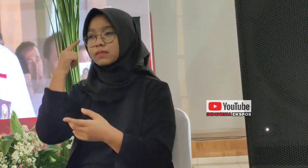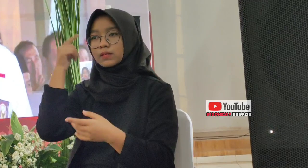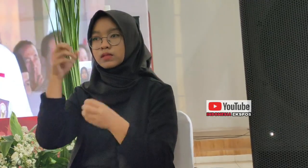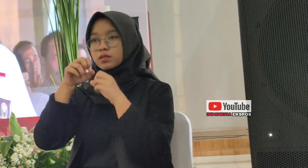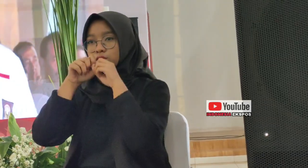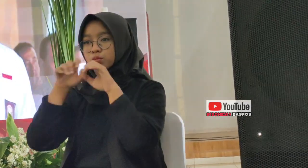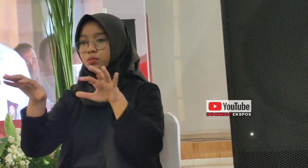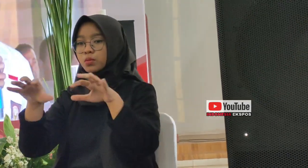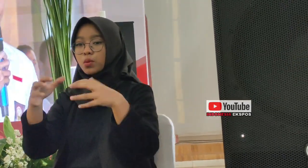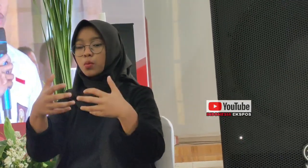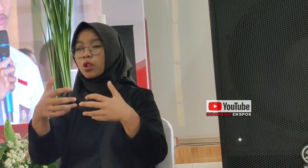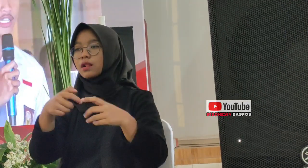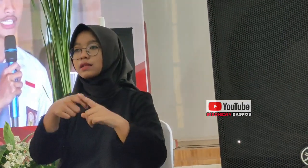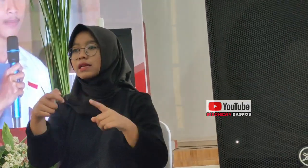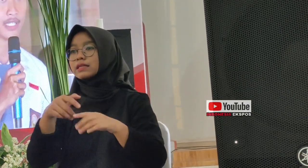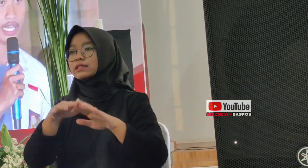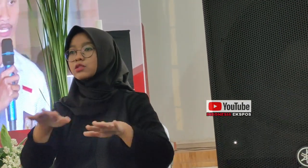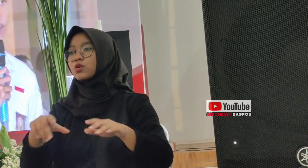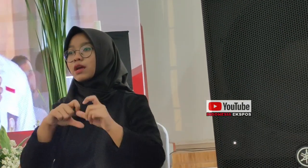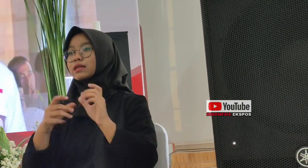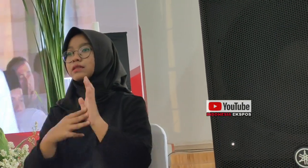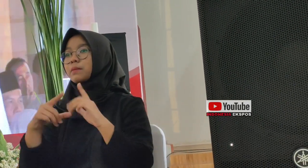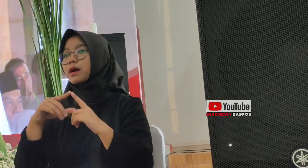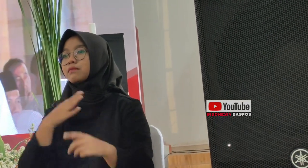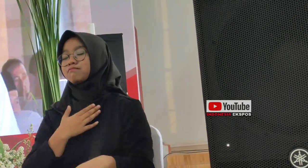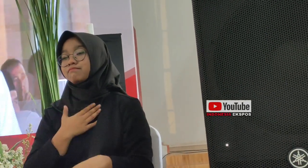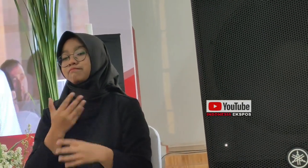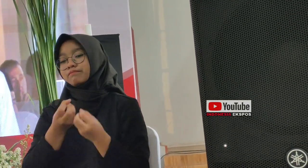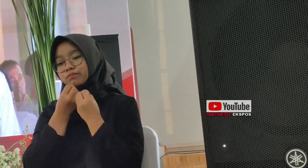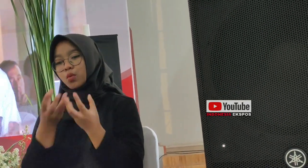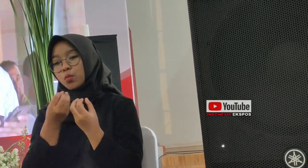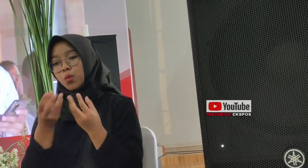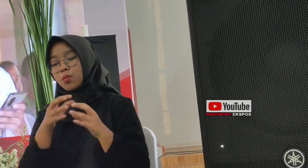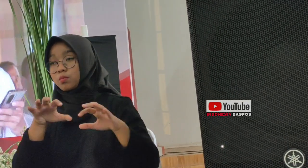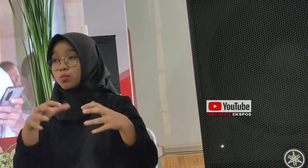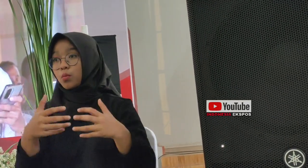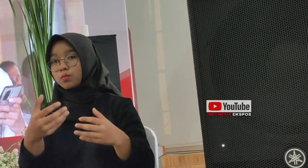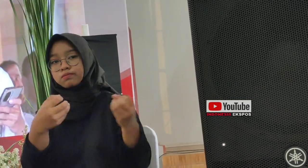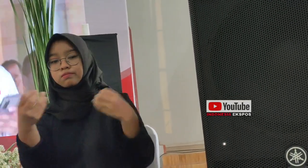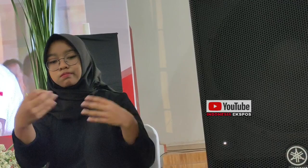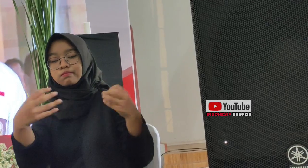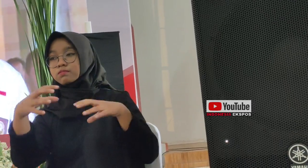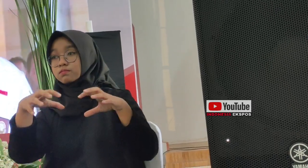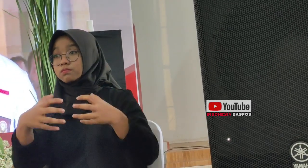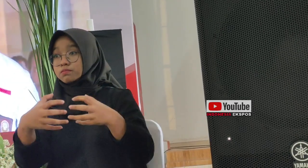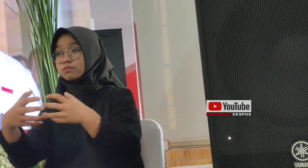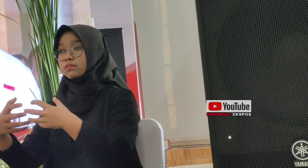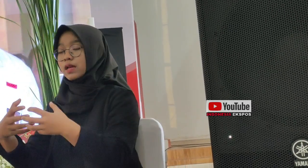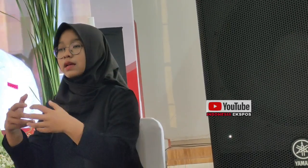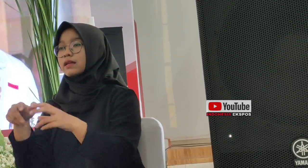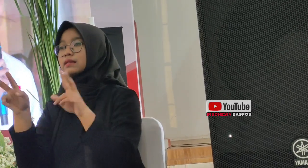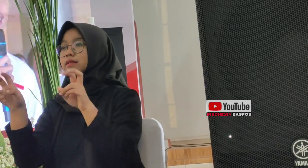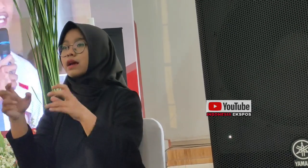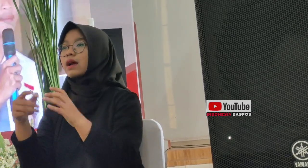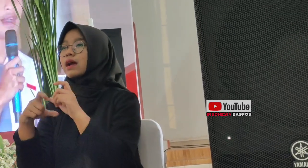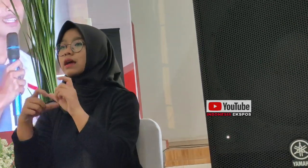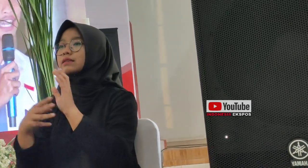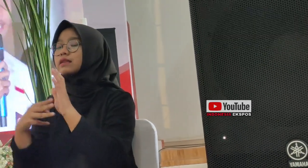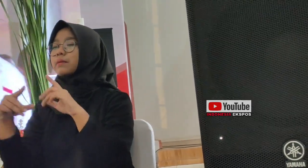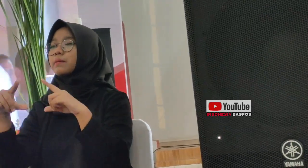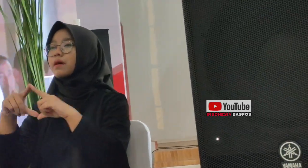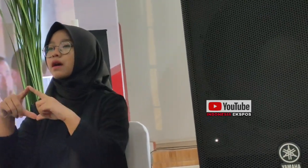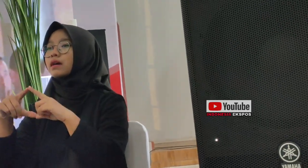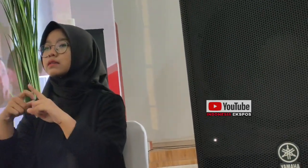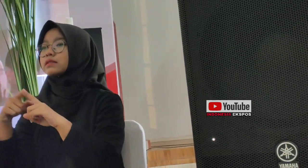dikumpulkan yang bersumber dari siswa-siswa di SMA saya. Oke. Ya, Pak. Ini tentang SMA-nya SMA dari